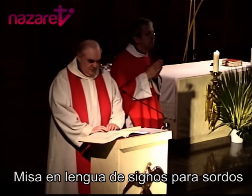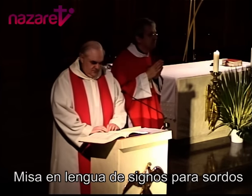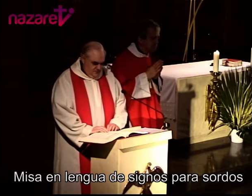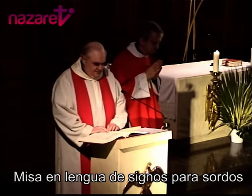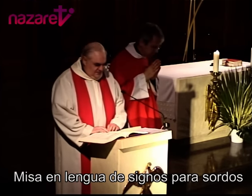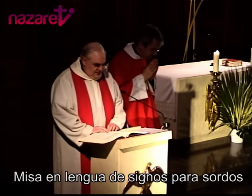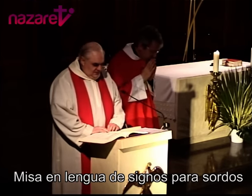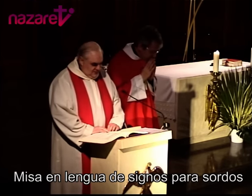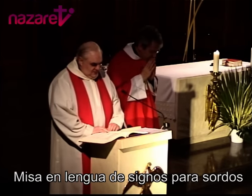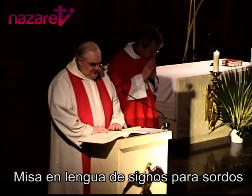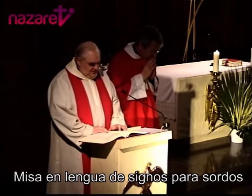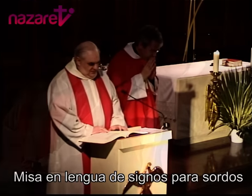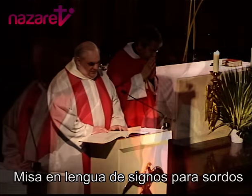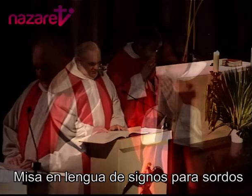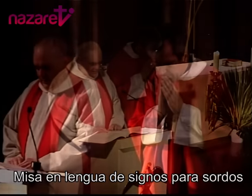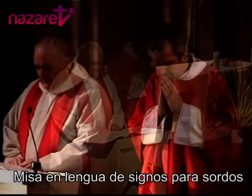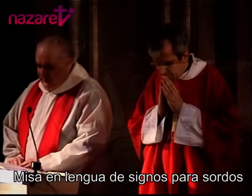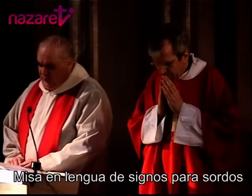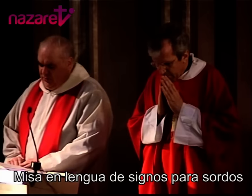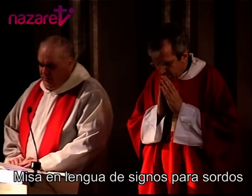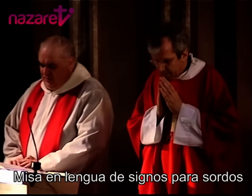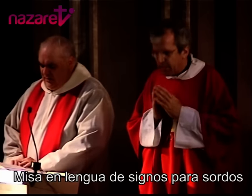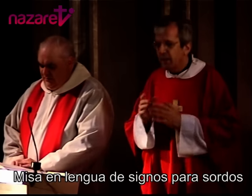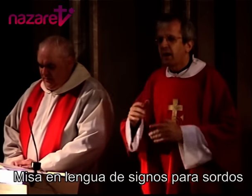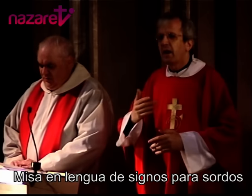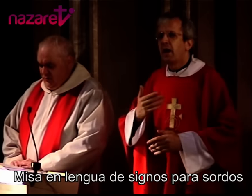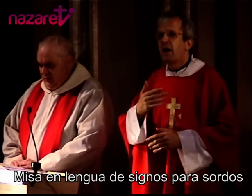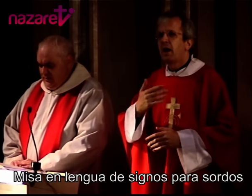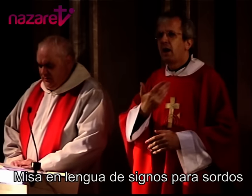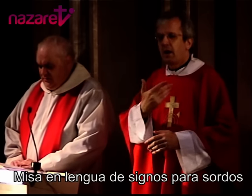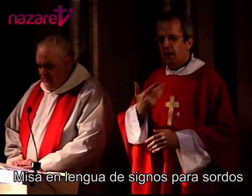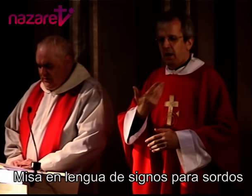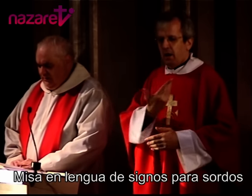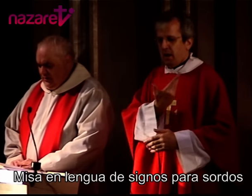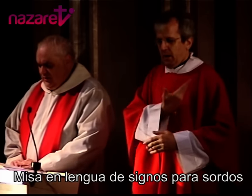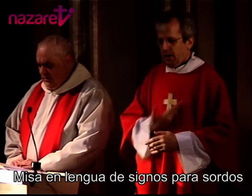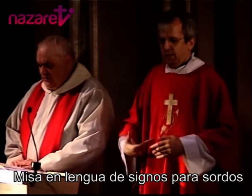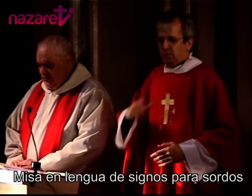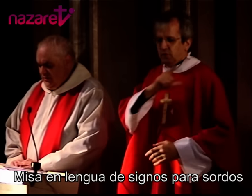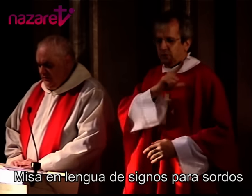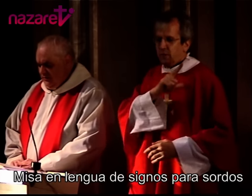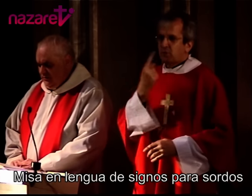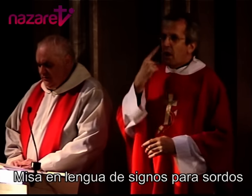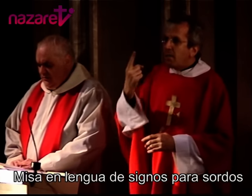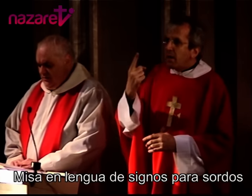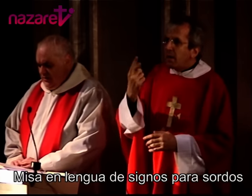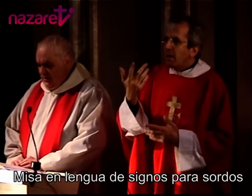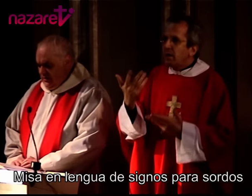El centurión, al ver lo ocurrido, daba gloria a Dios